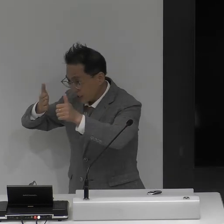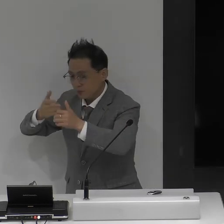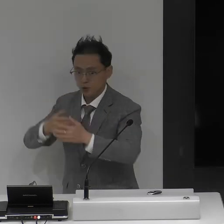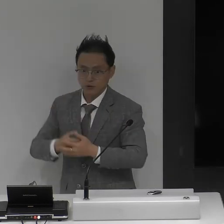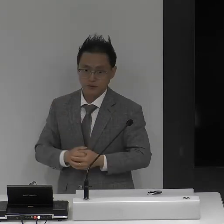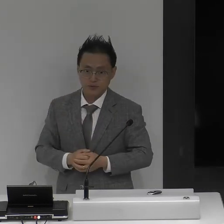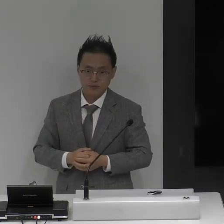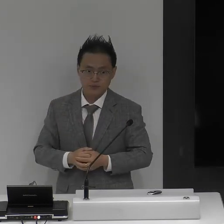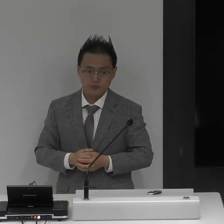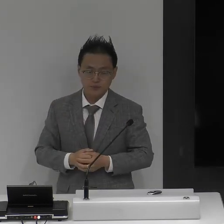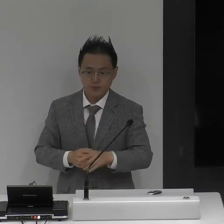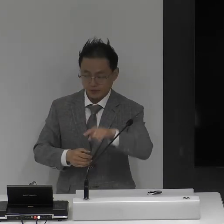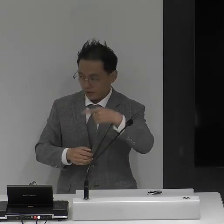기억하십시오.